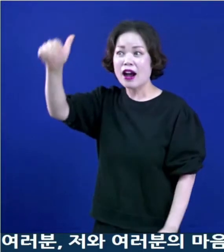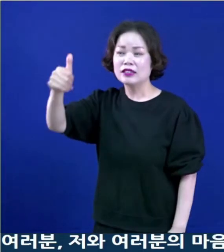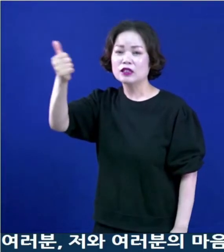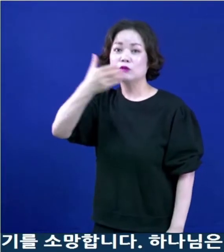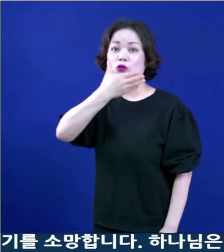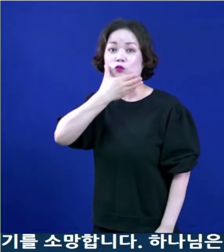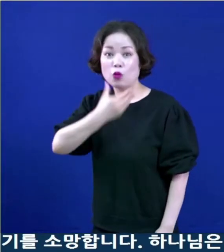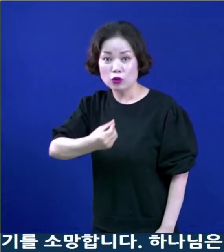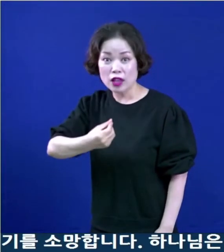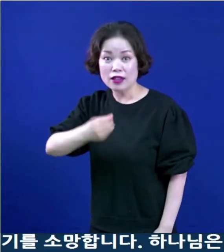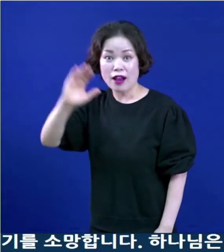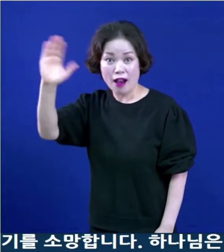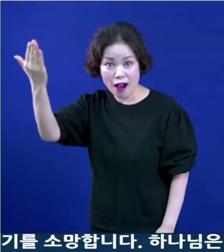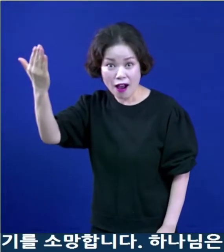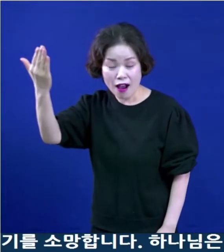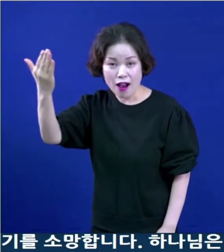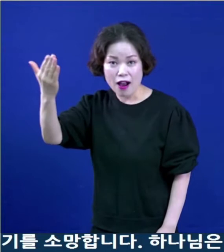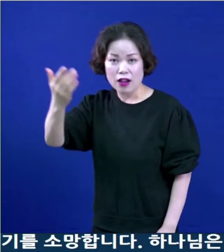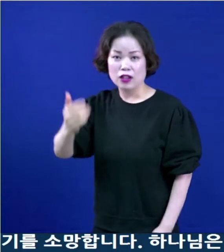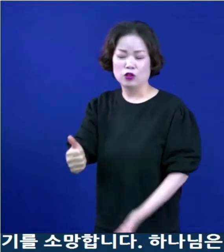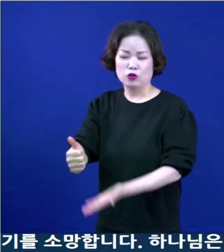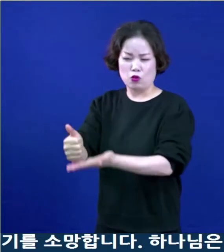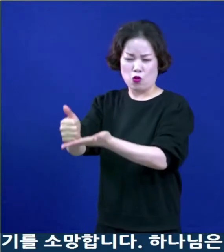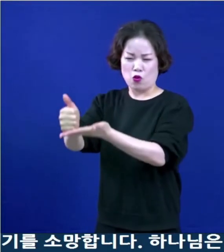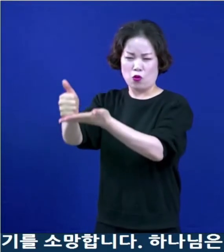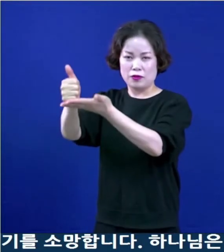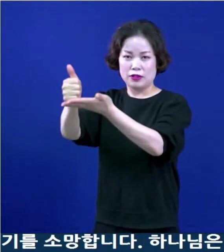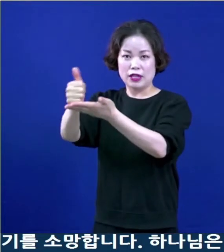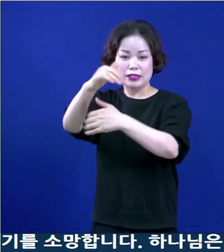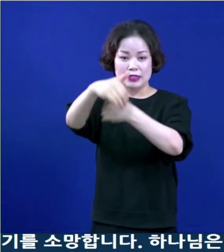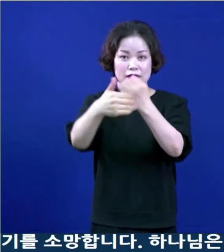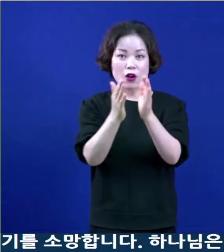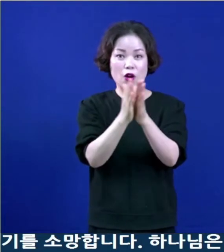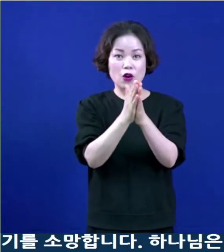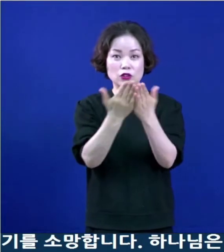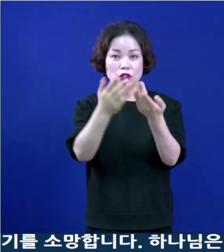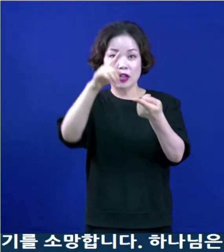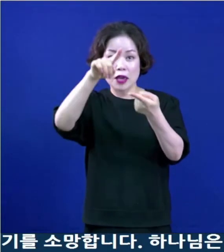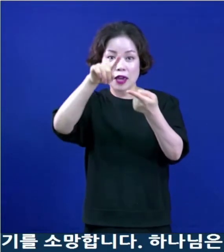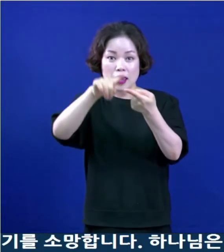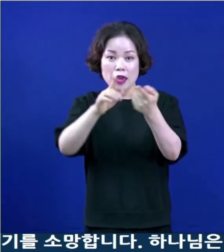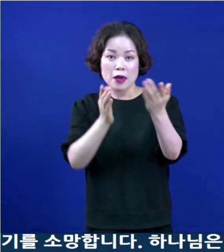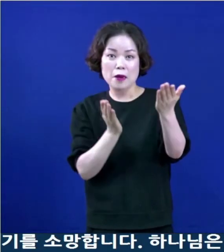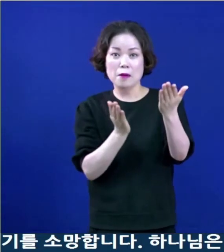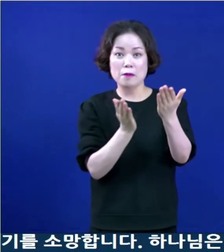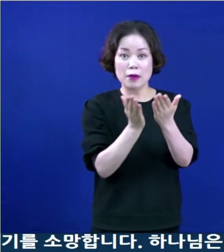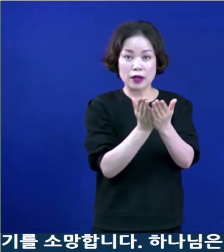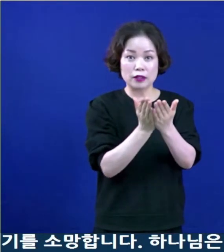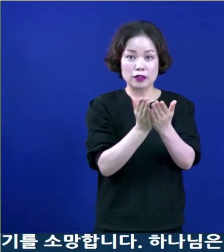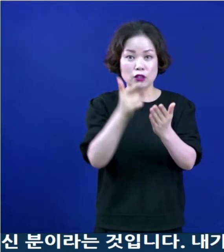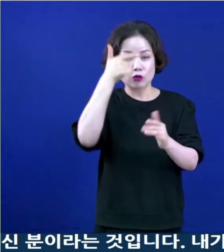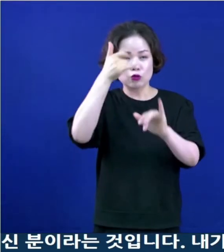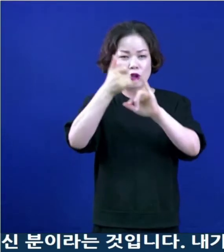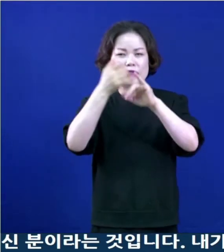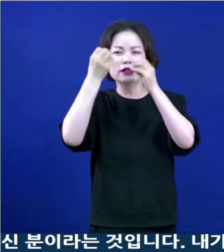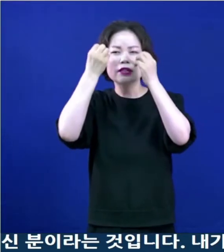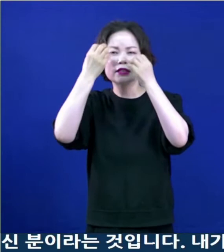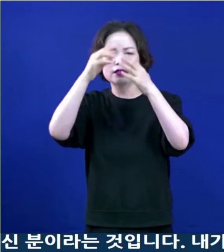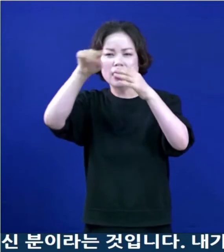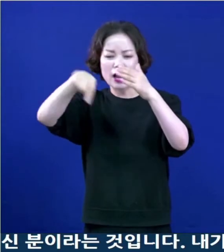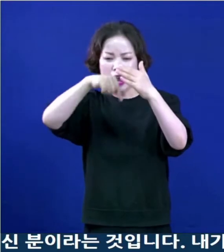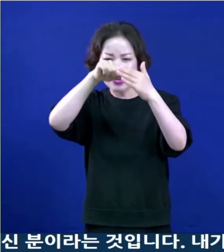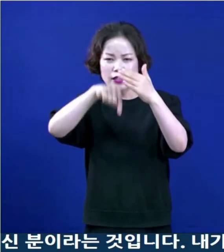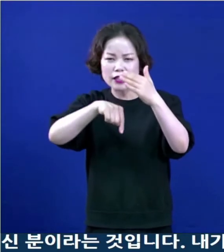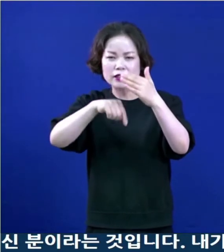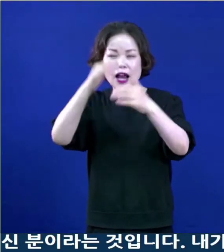분입니다. 이렇게 높이는 것이 성경적인 구약에서부터 신약까지 쭉 내려오는